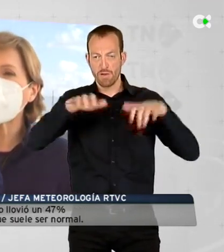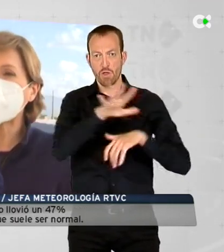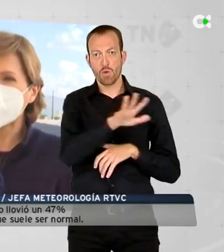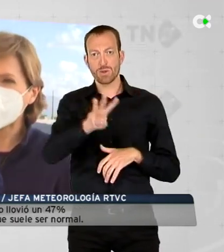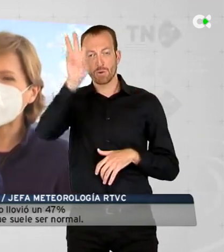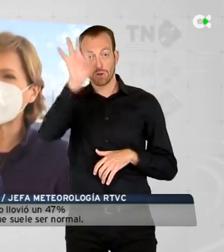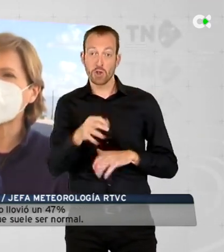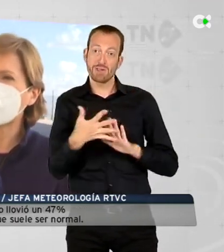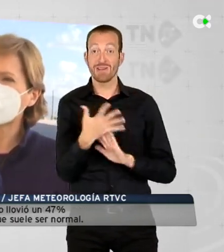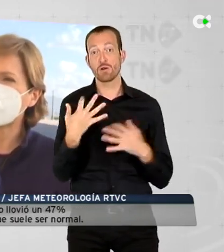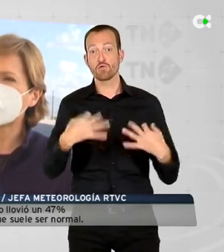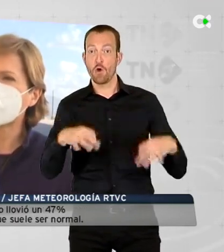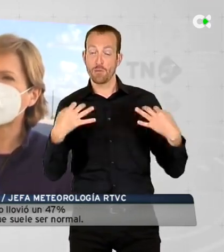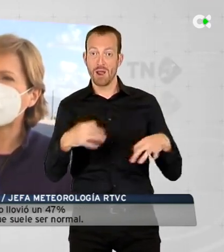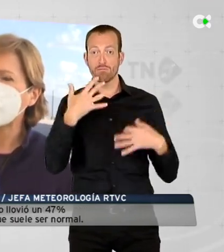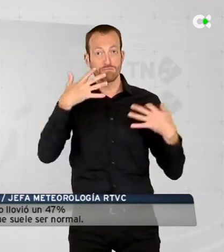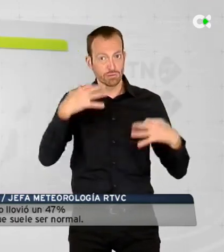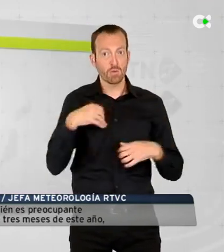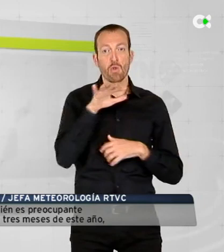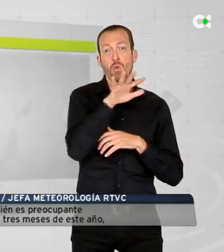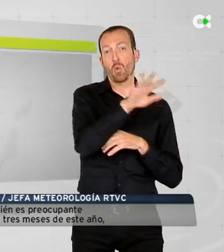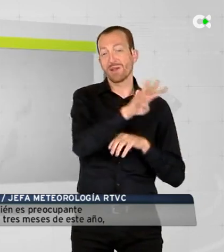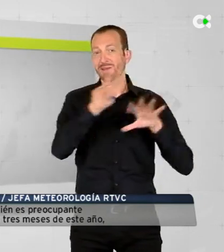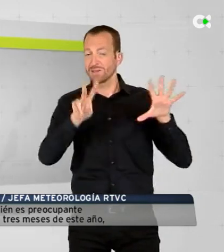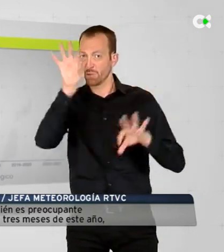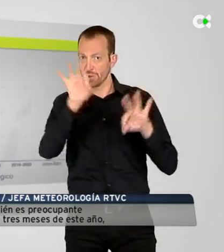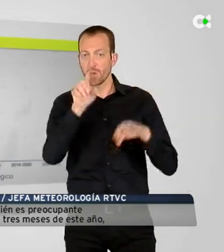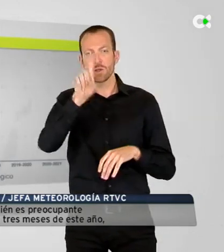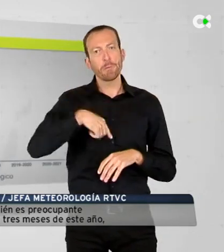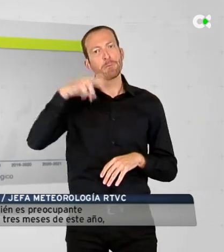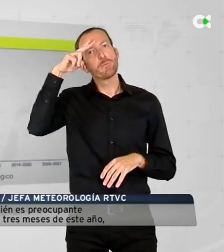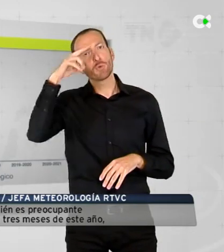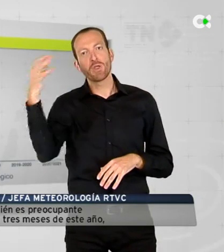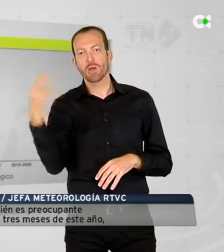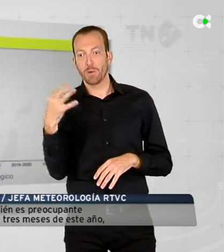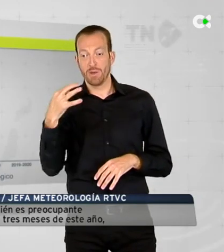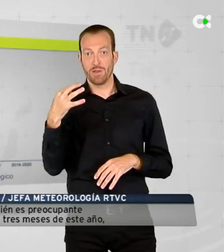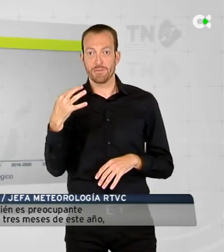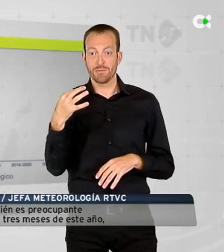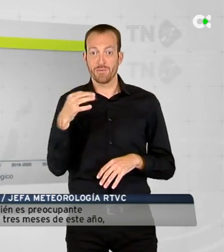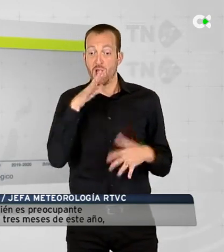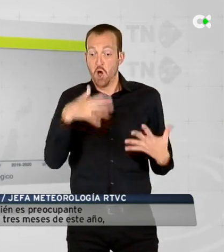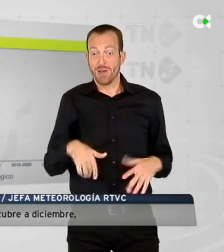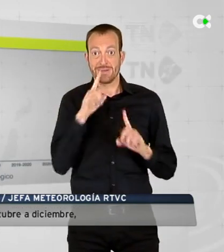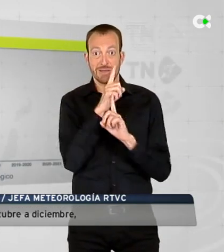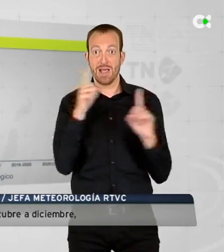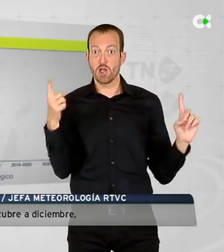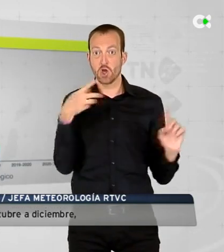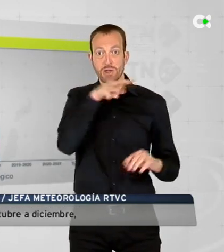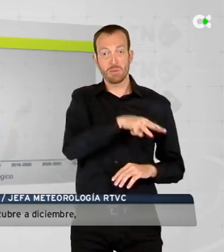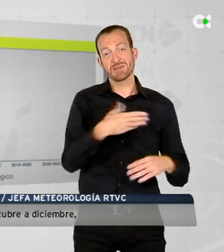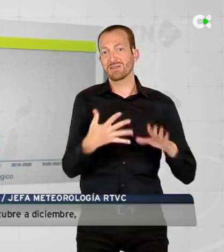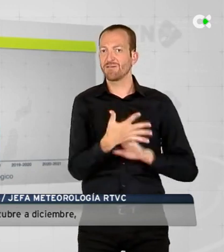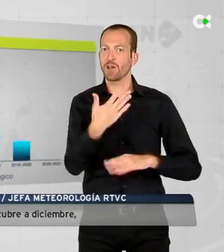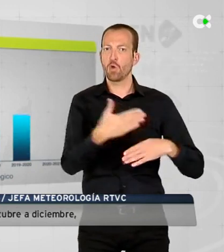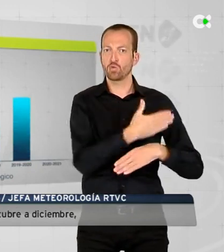lluvia un 47%, lo que suele ser normal. Y también es preocupante los primeros tres meses de este año, desde